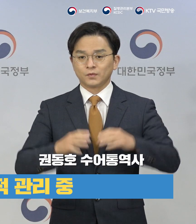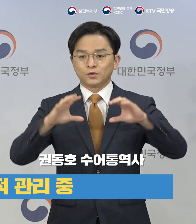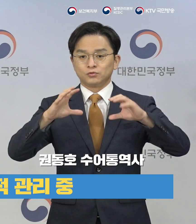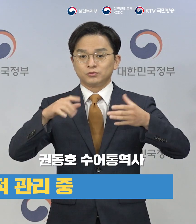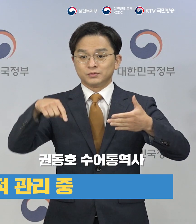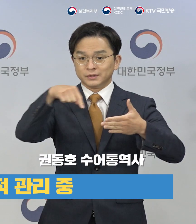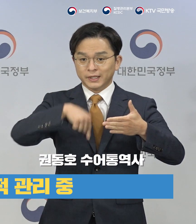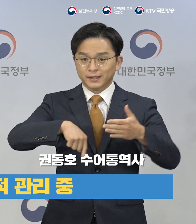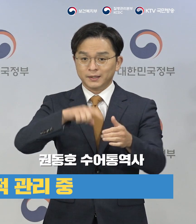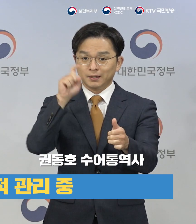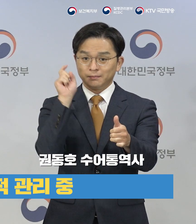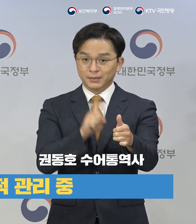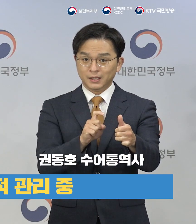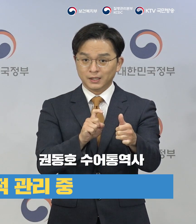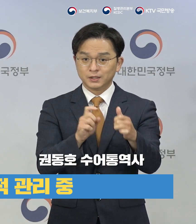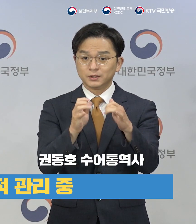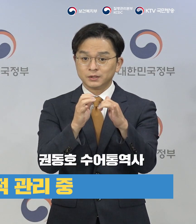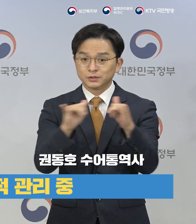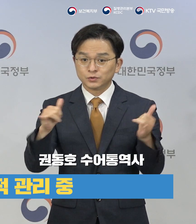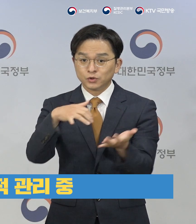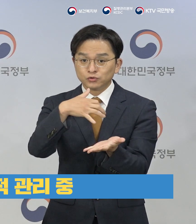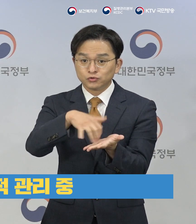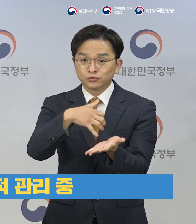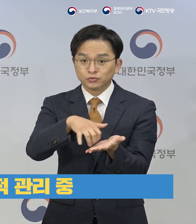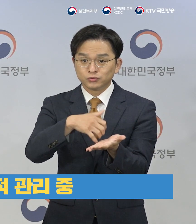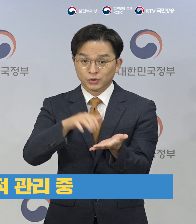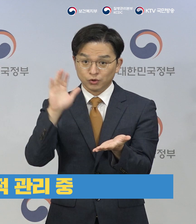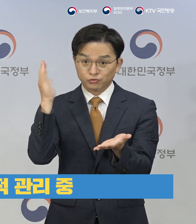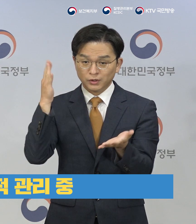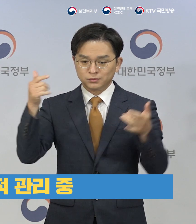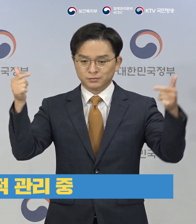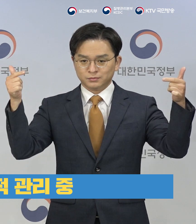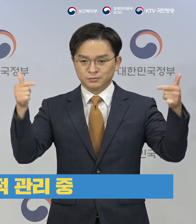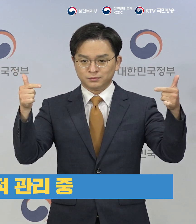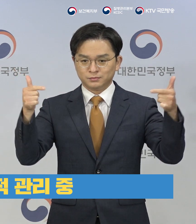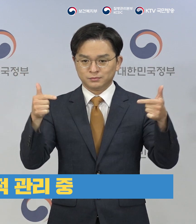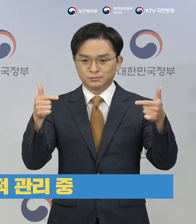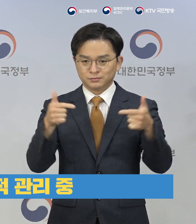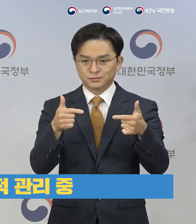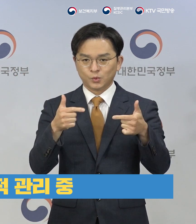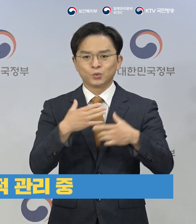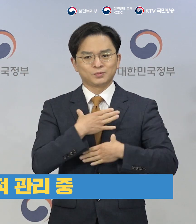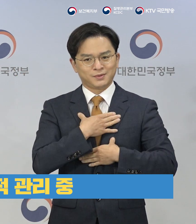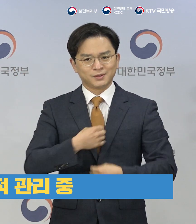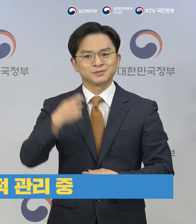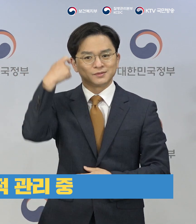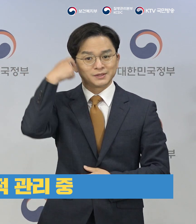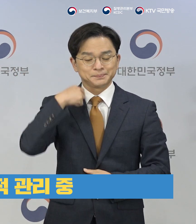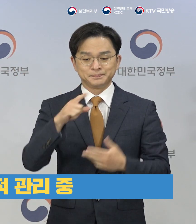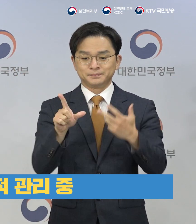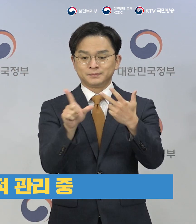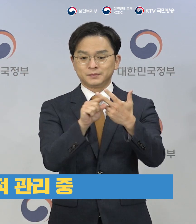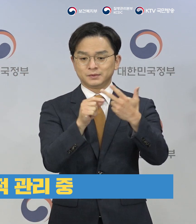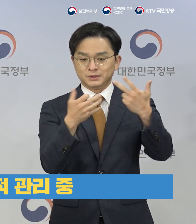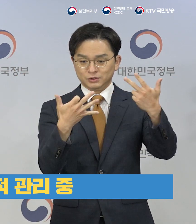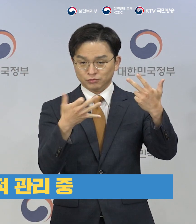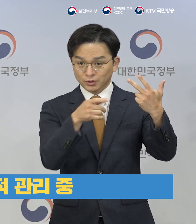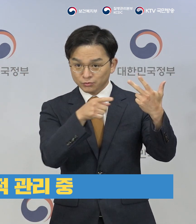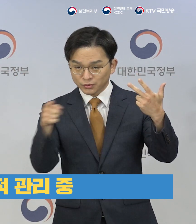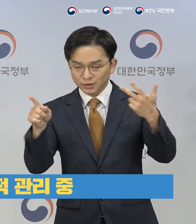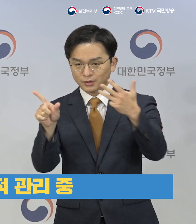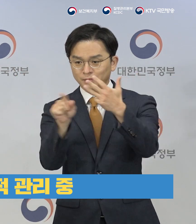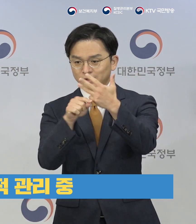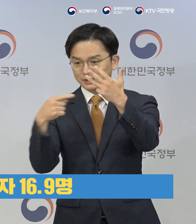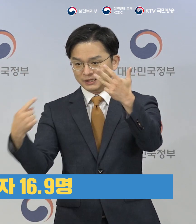국내의 코로나19 전파는 환자 발생 양상이나 치료 관리 측면, 양 모두에서 안정적으로 관리되고